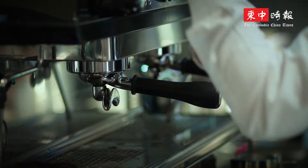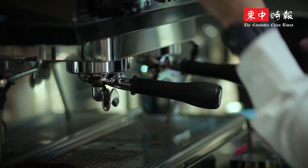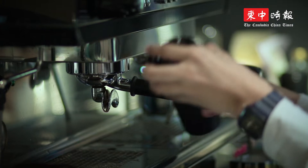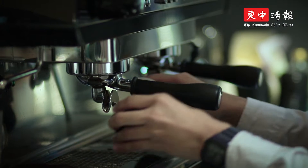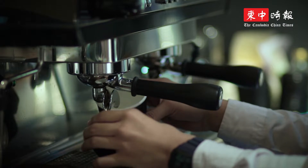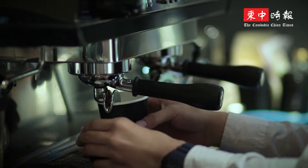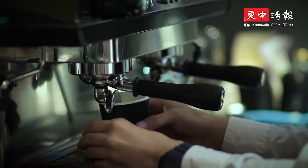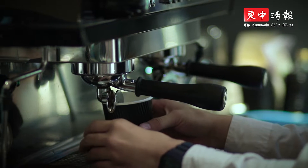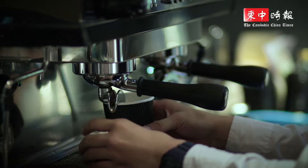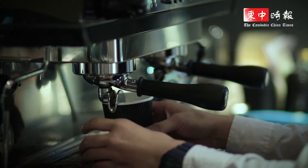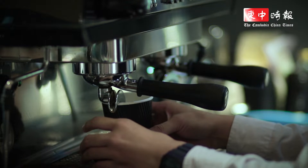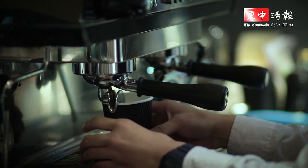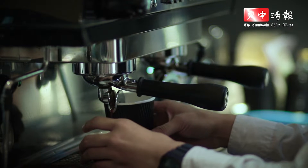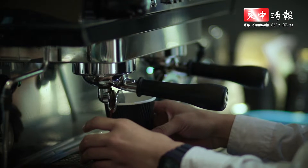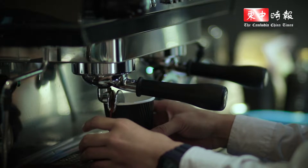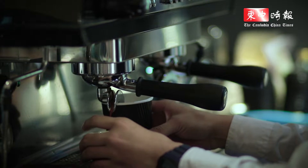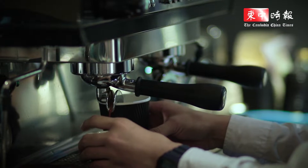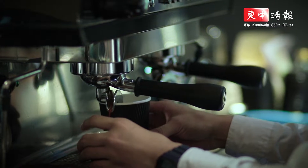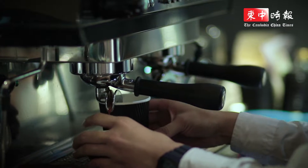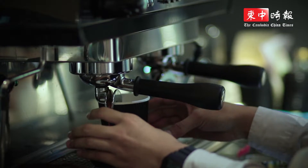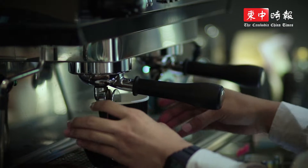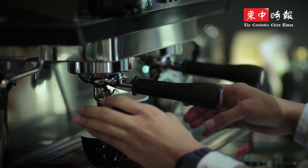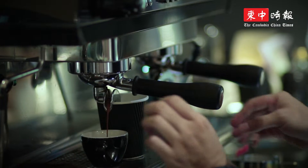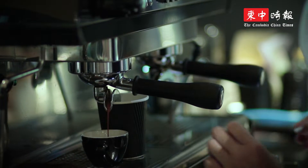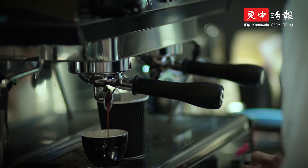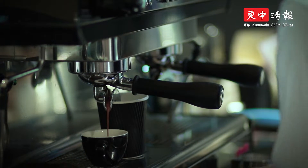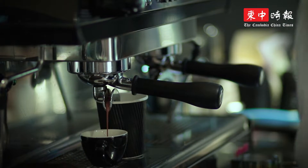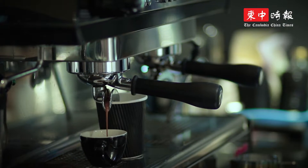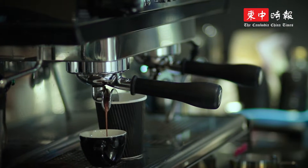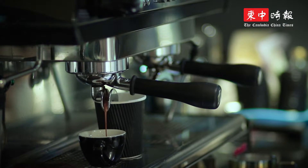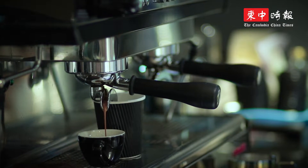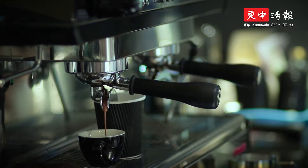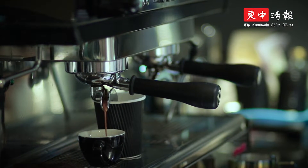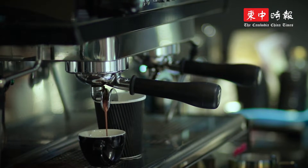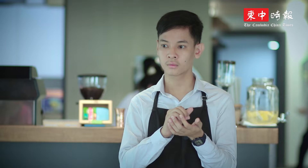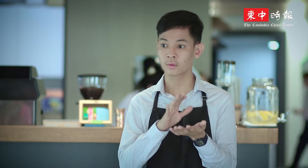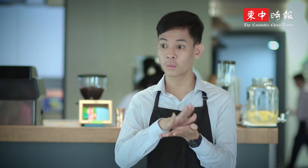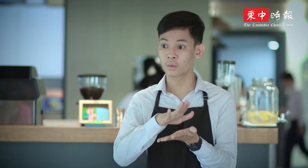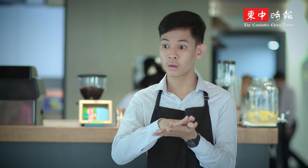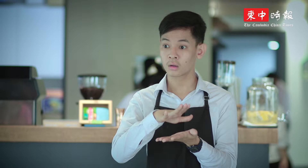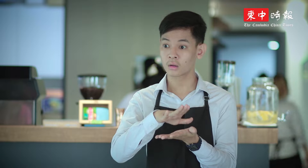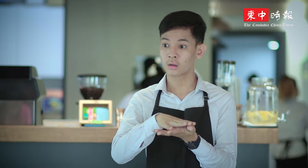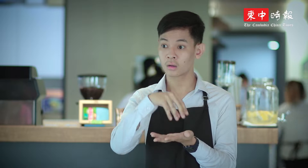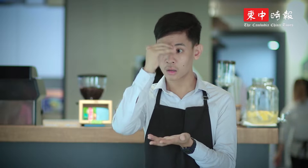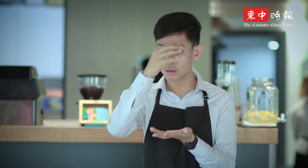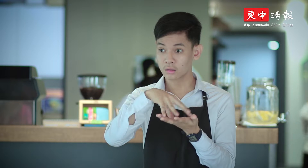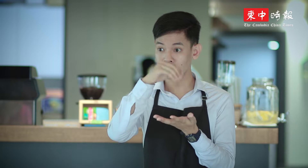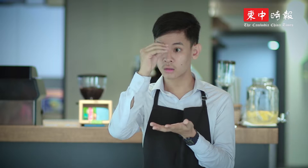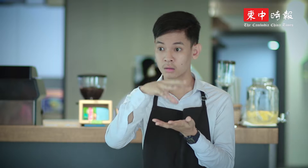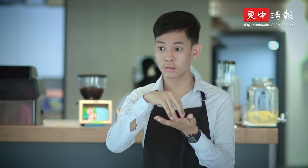我天生残疾人，以前什么都不做。校方知道我是残疾人之后，只收我一半的